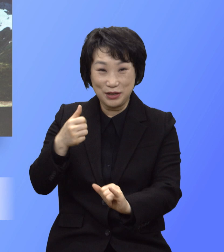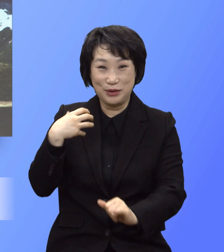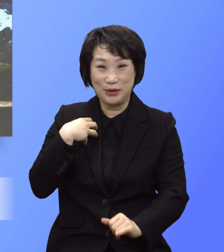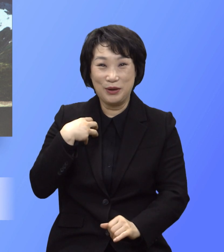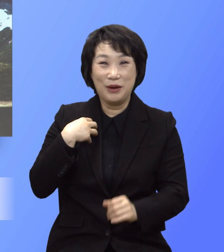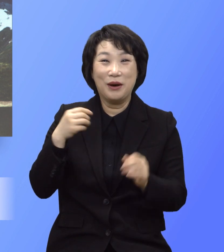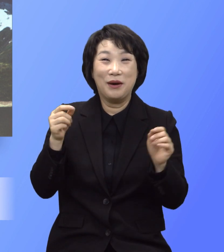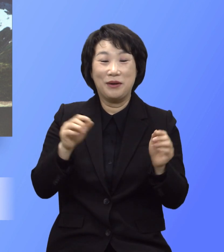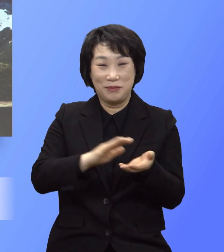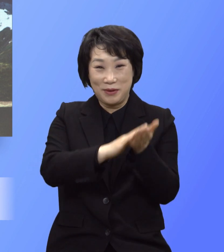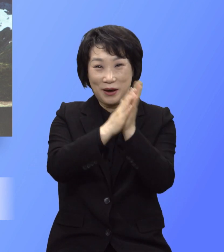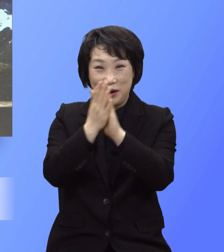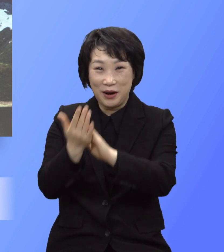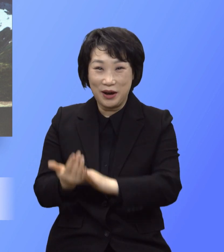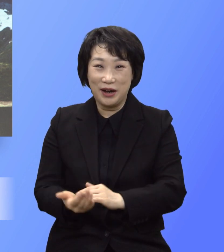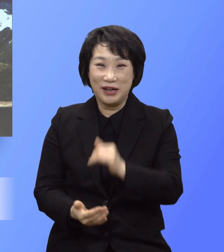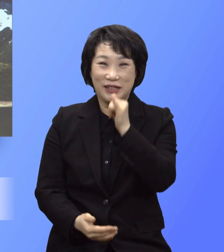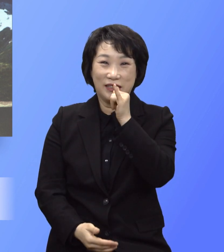신분 변화가 있다.